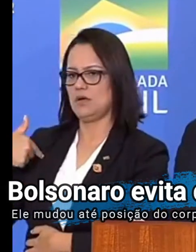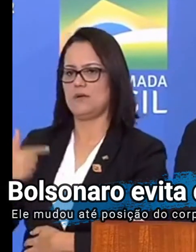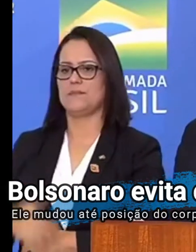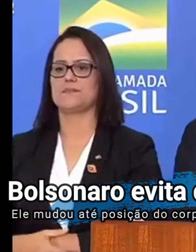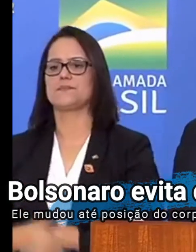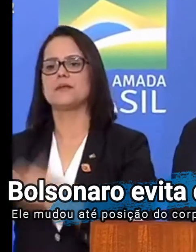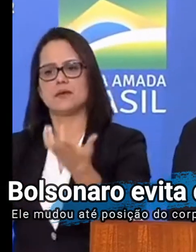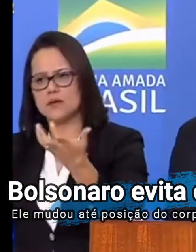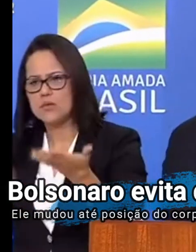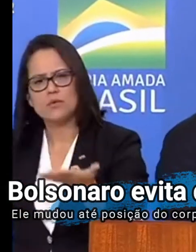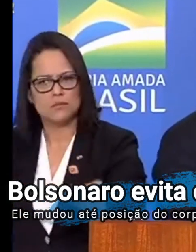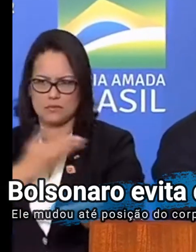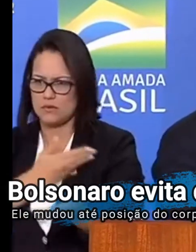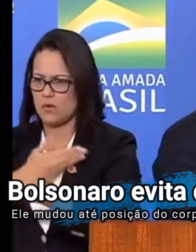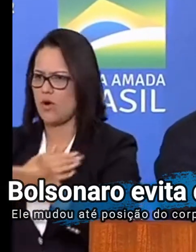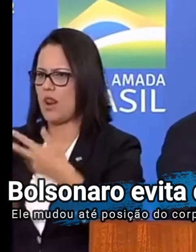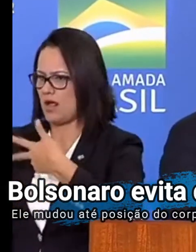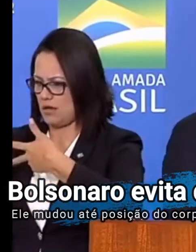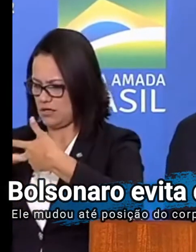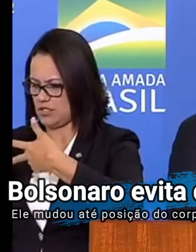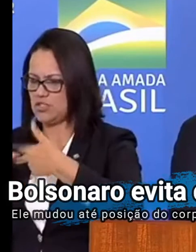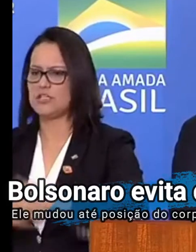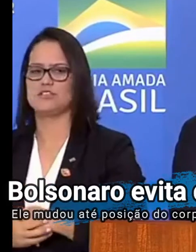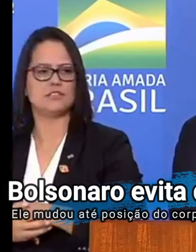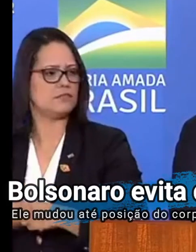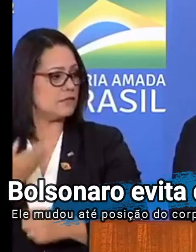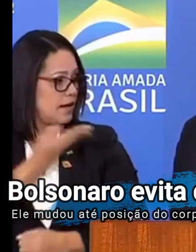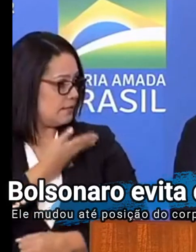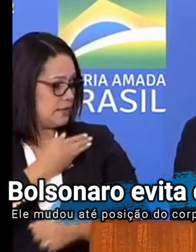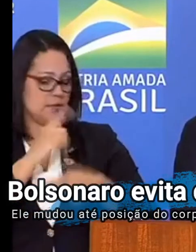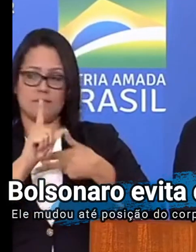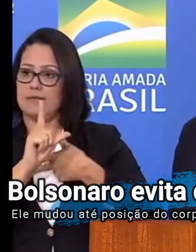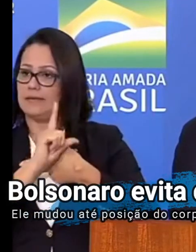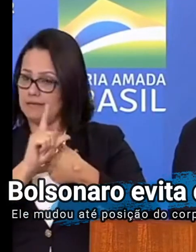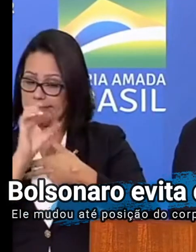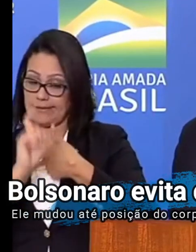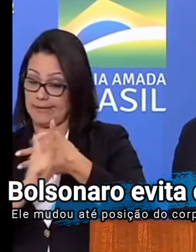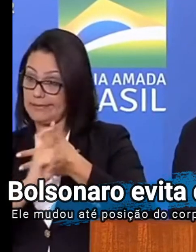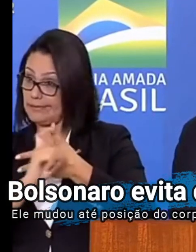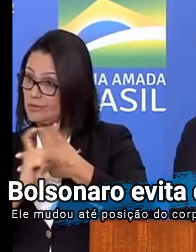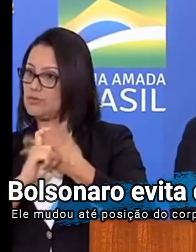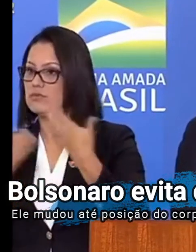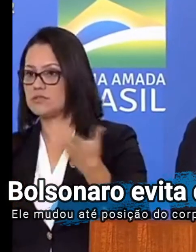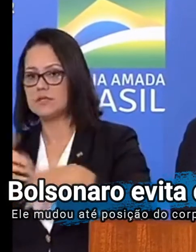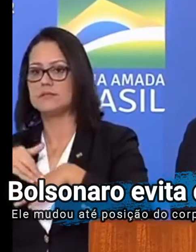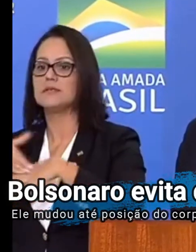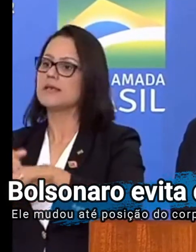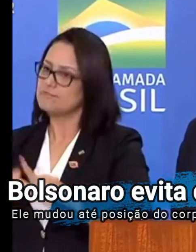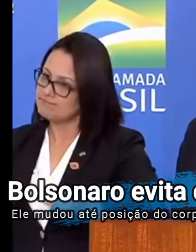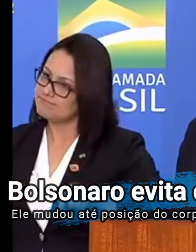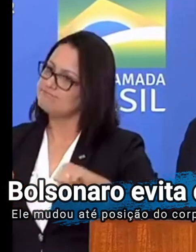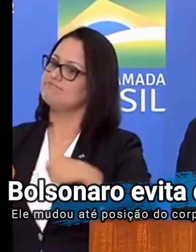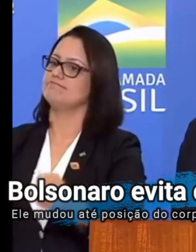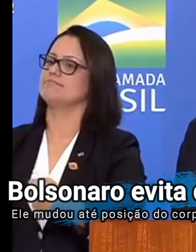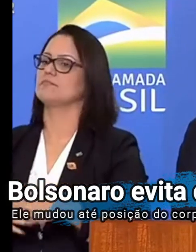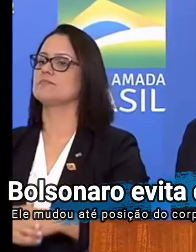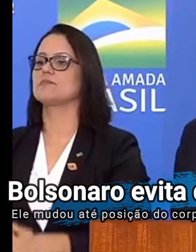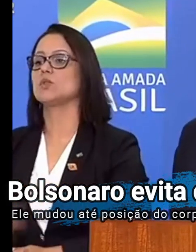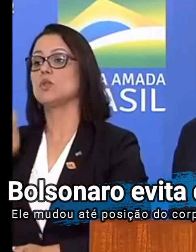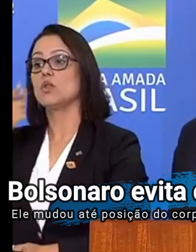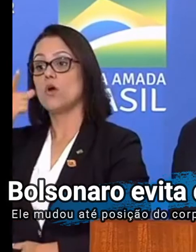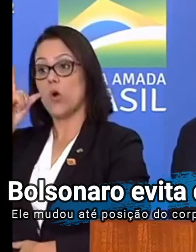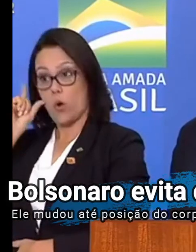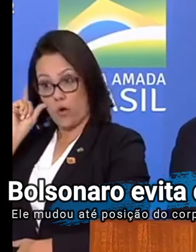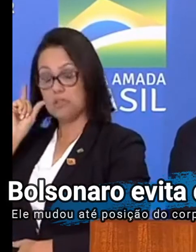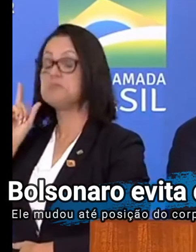do legislativo meus amigos do executivo pelas medidas que nós vamos ontem foi um